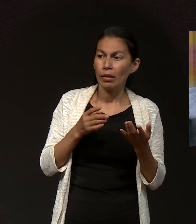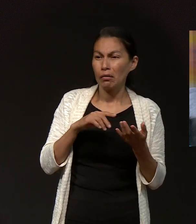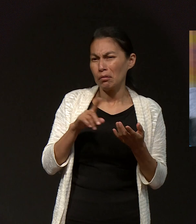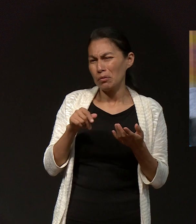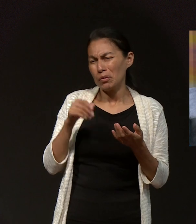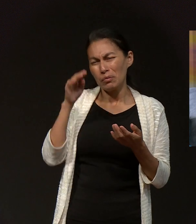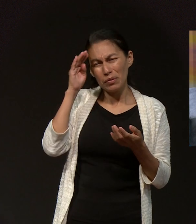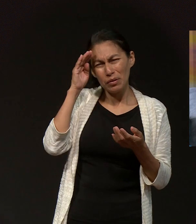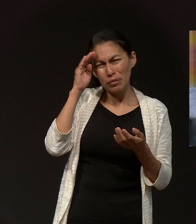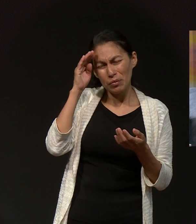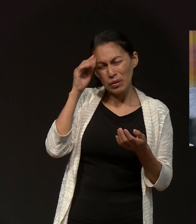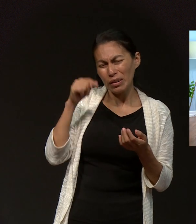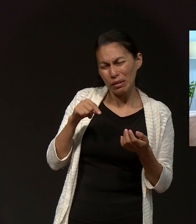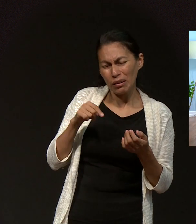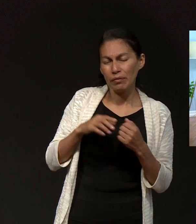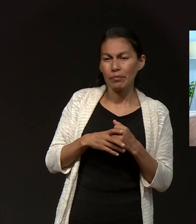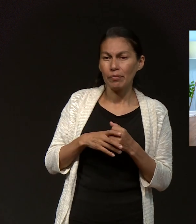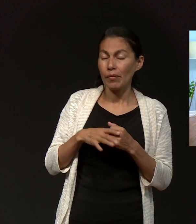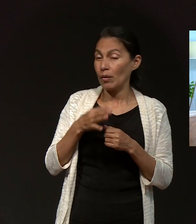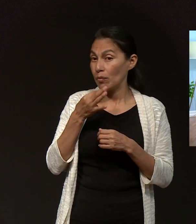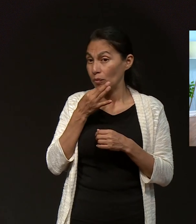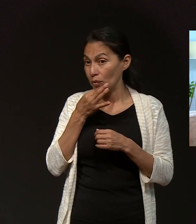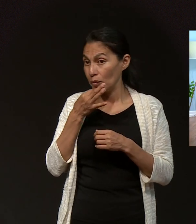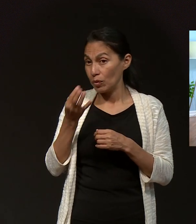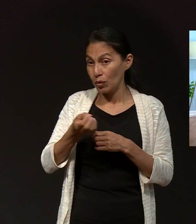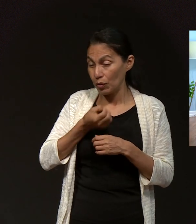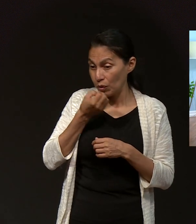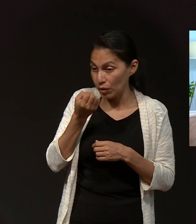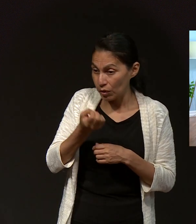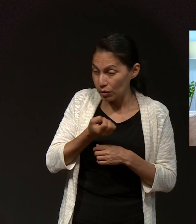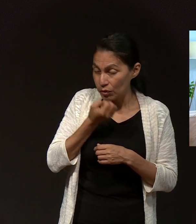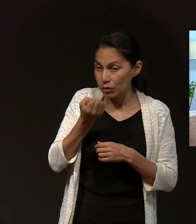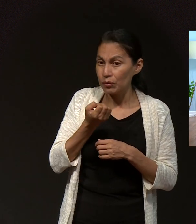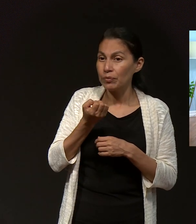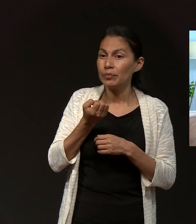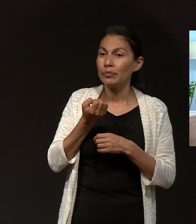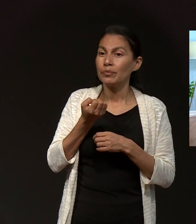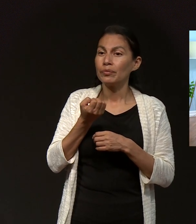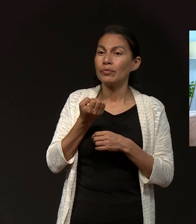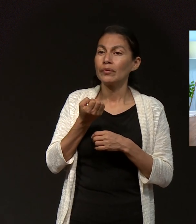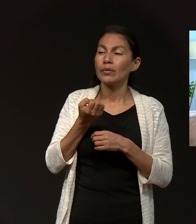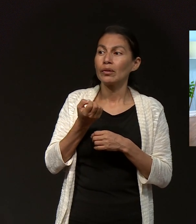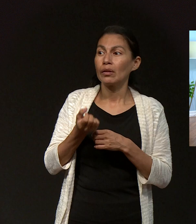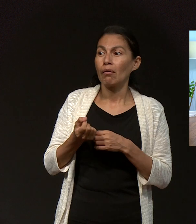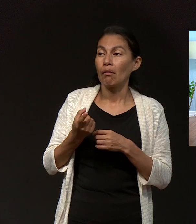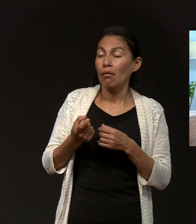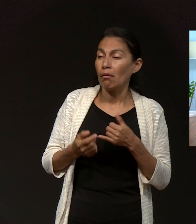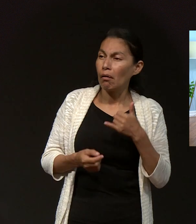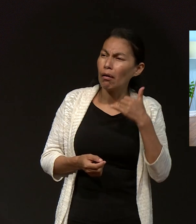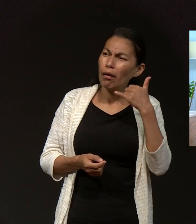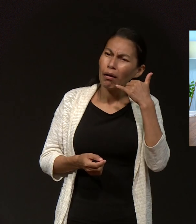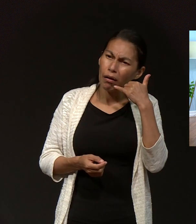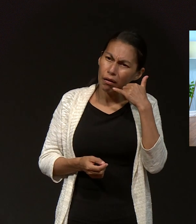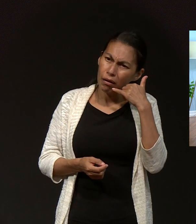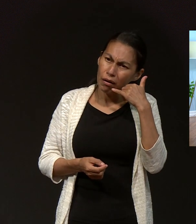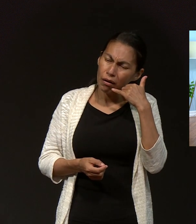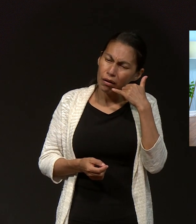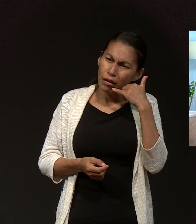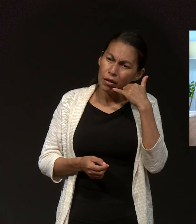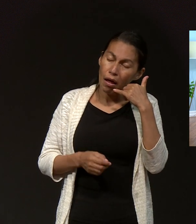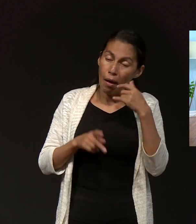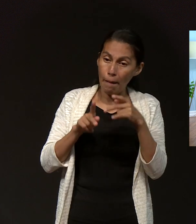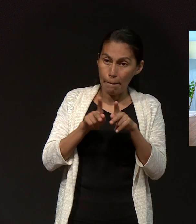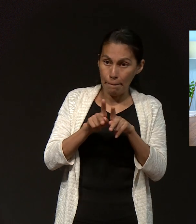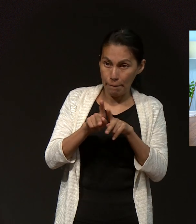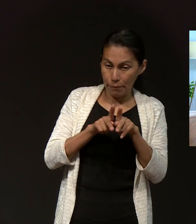¿no? De aquí. En esos tiempos de oración y de estos sentimientos resultó una llamada casual con